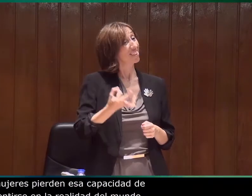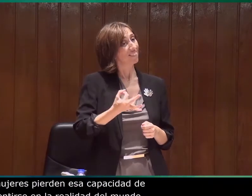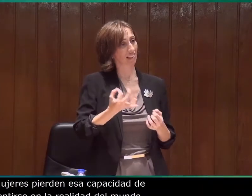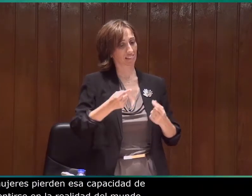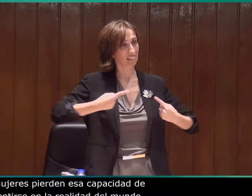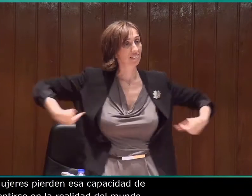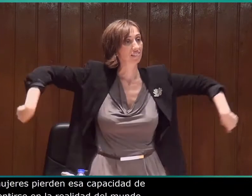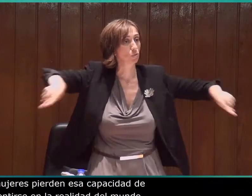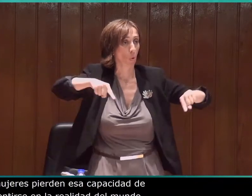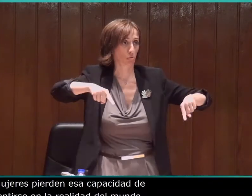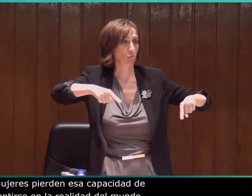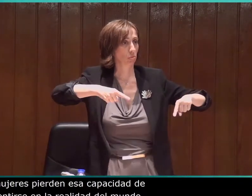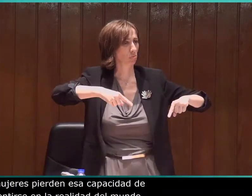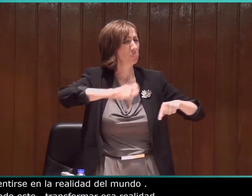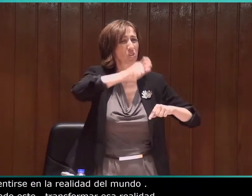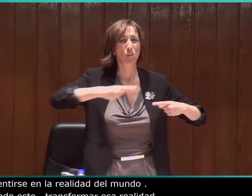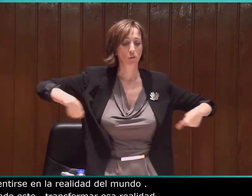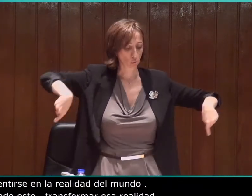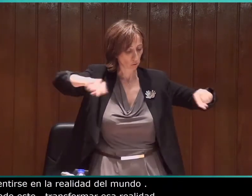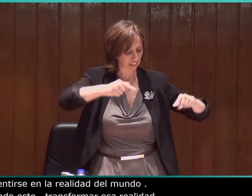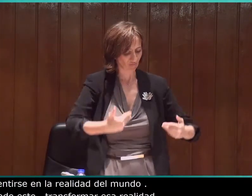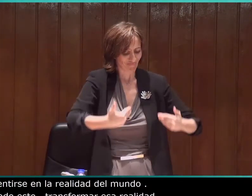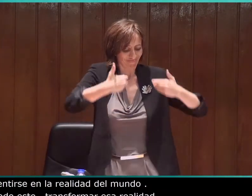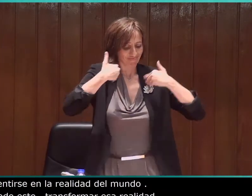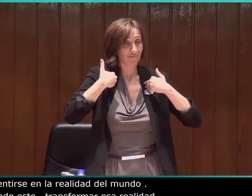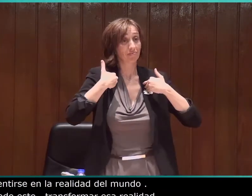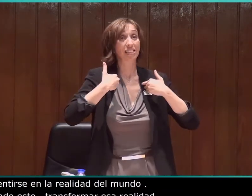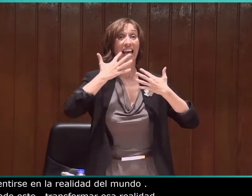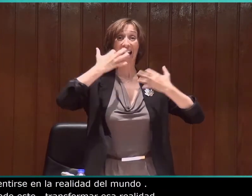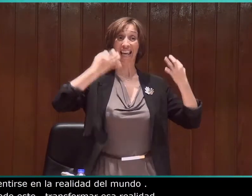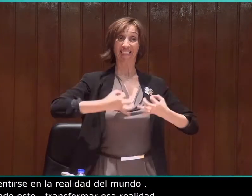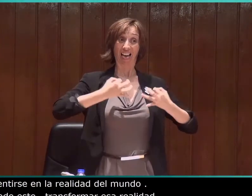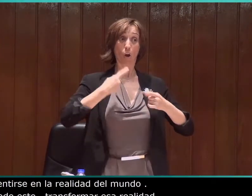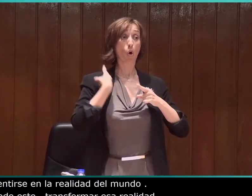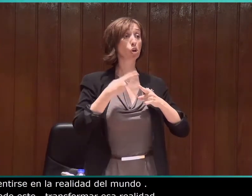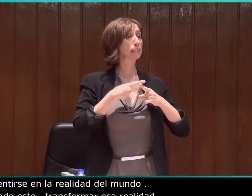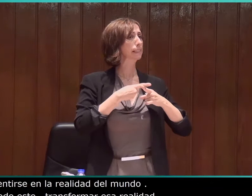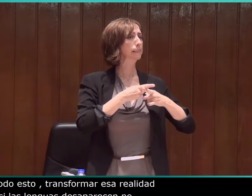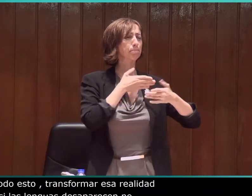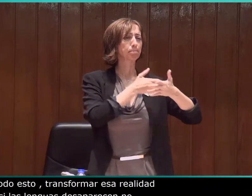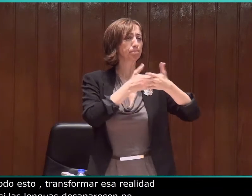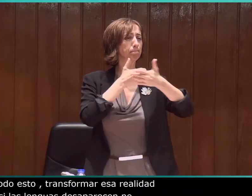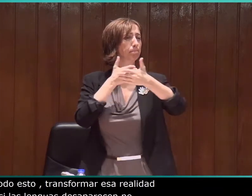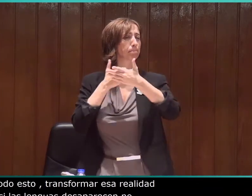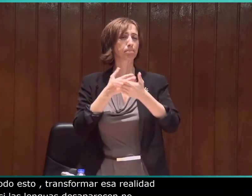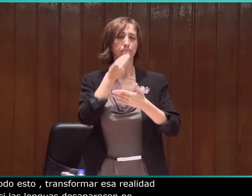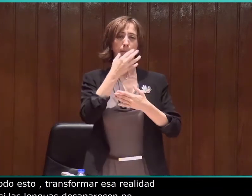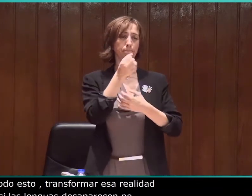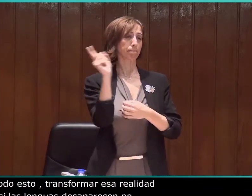hacerlo es deber de todos y responsabilidad de todos que todas estas cosas reales